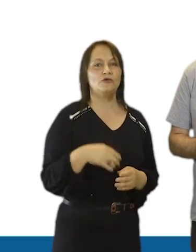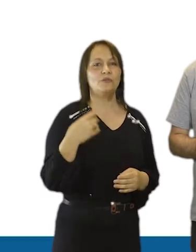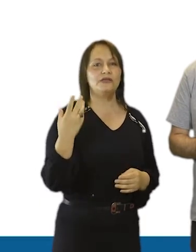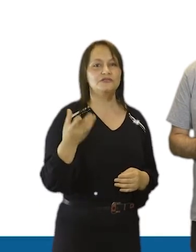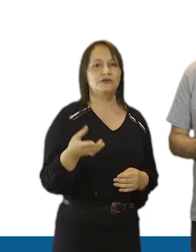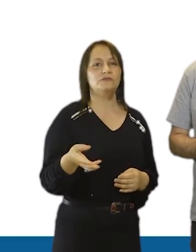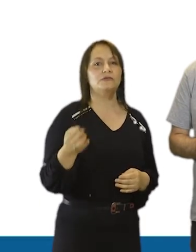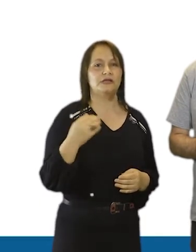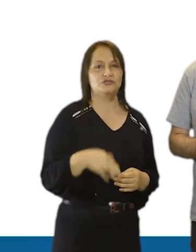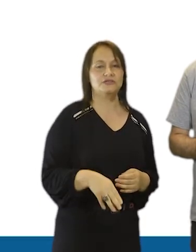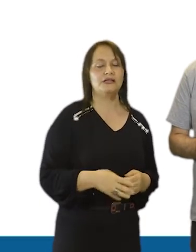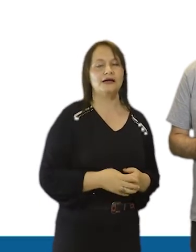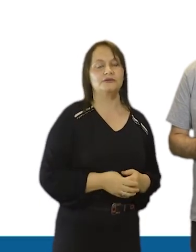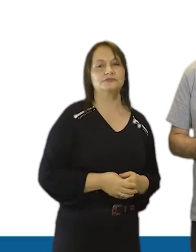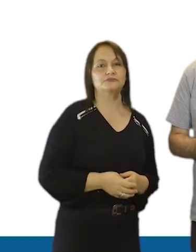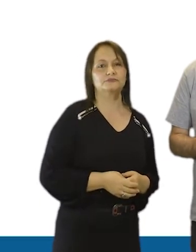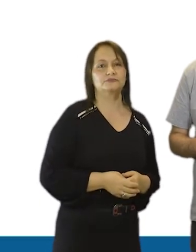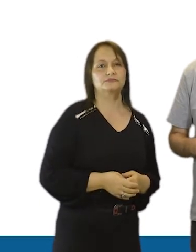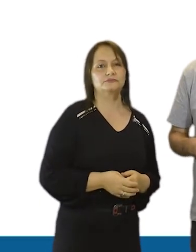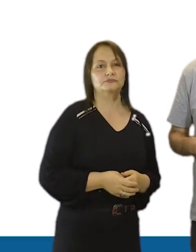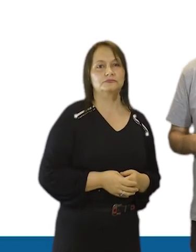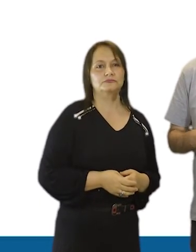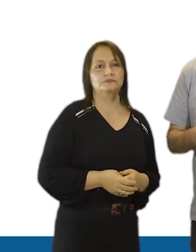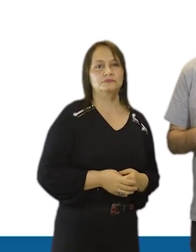maneira como eles vão legislar.